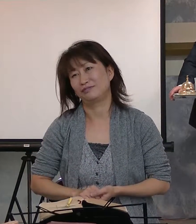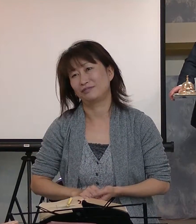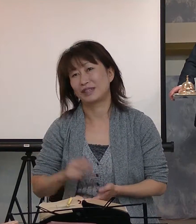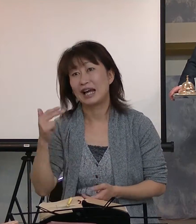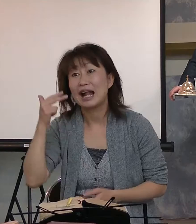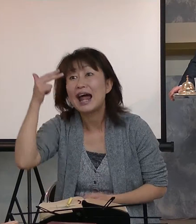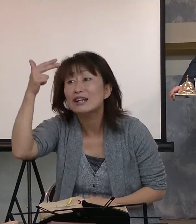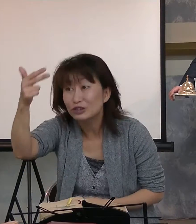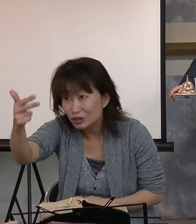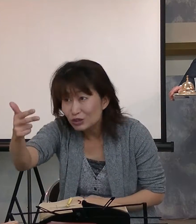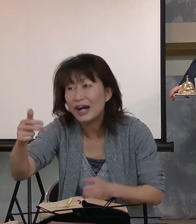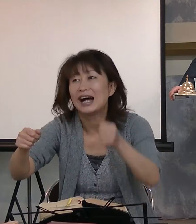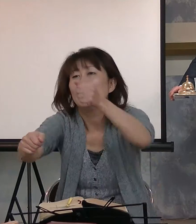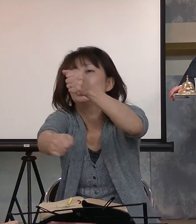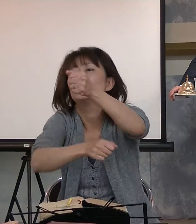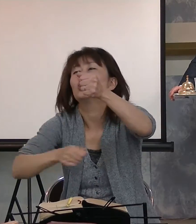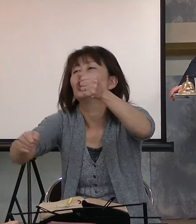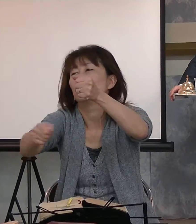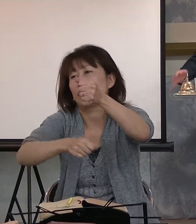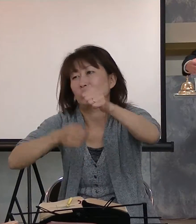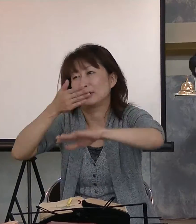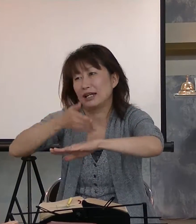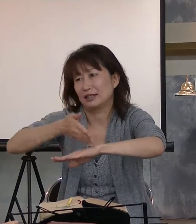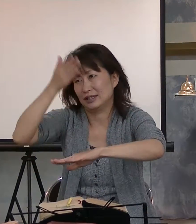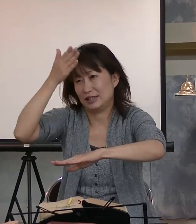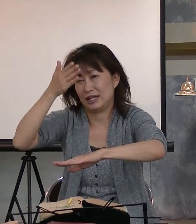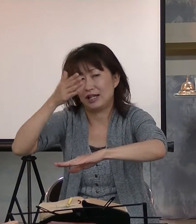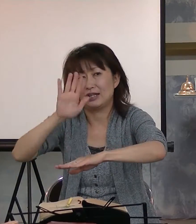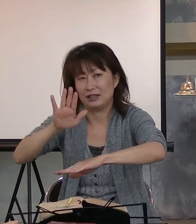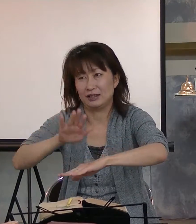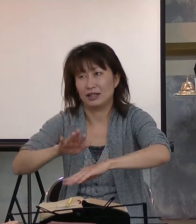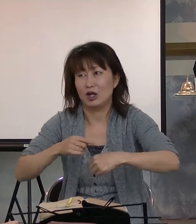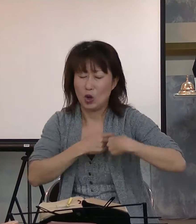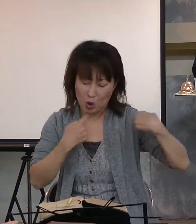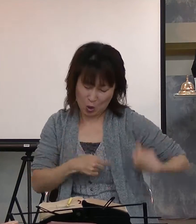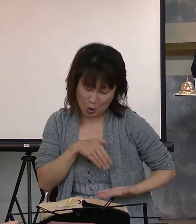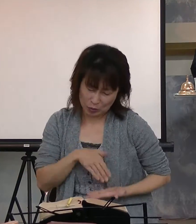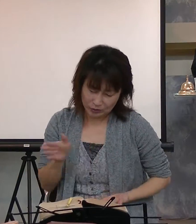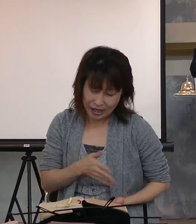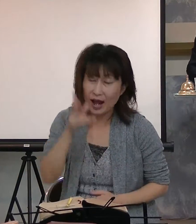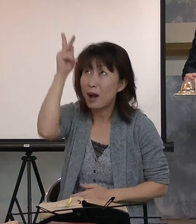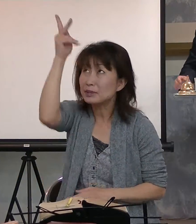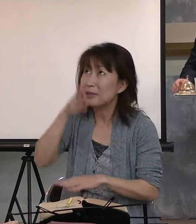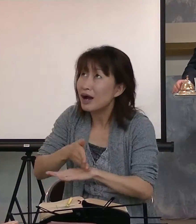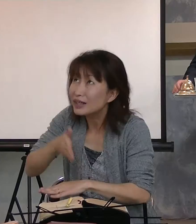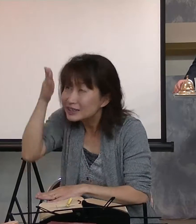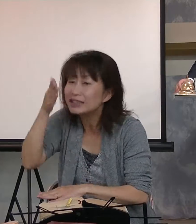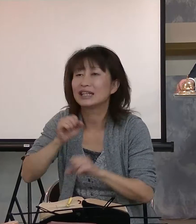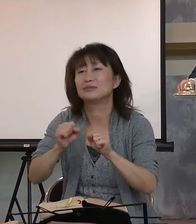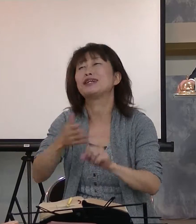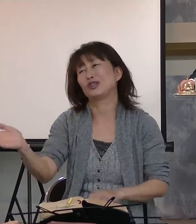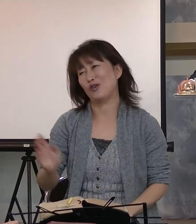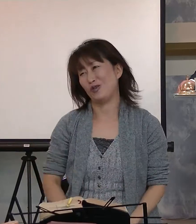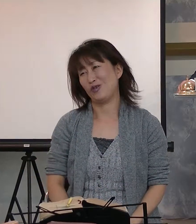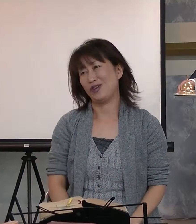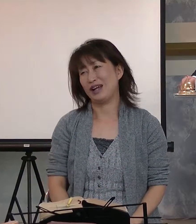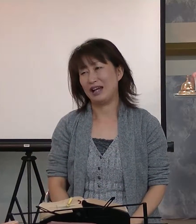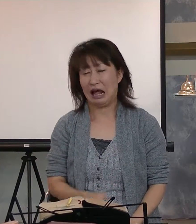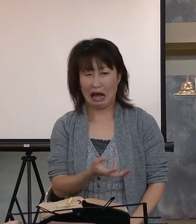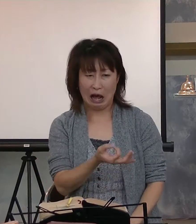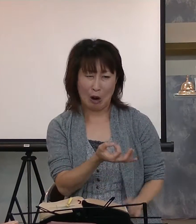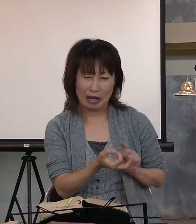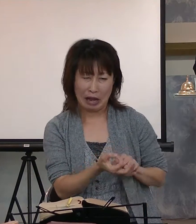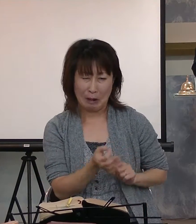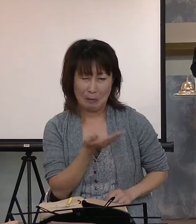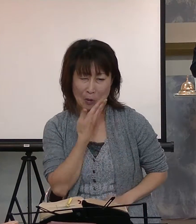主が感謝祭なんですね。心から神様に感謝しましょう。 いやーこれもったいない、お金足りないね、